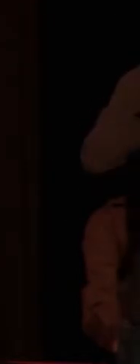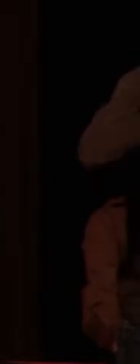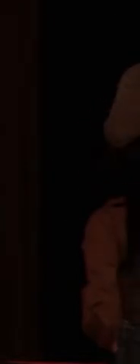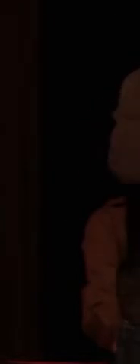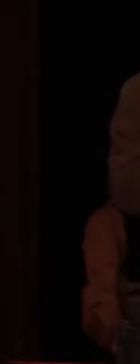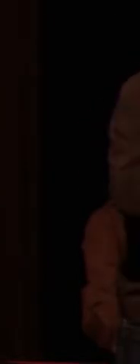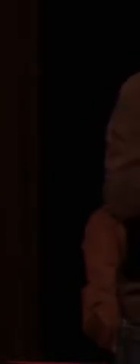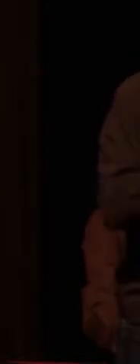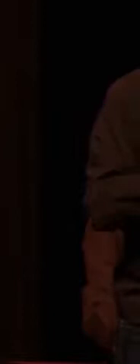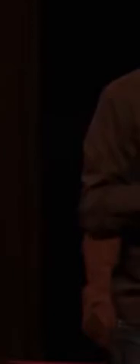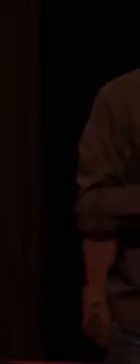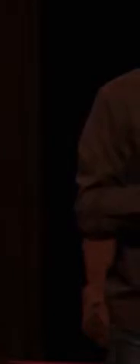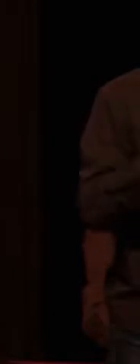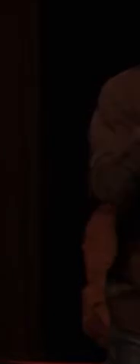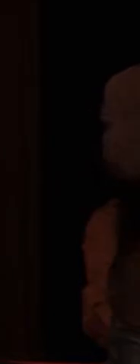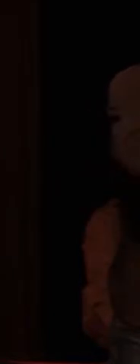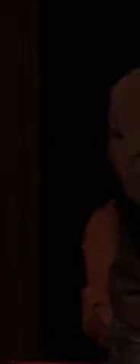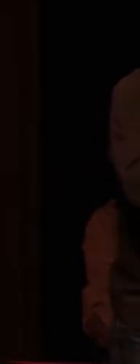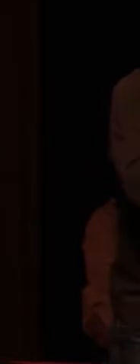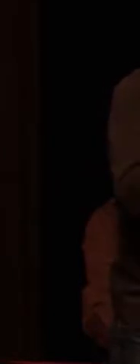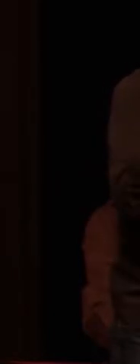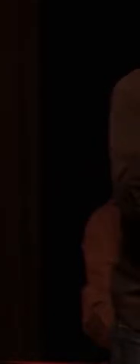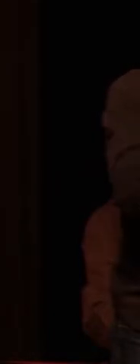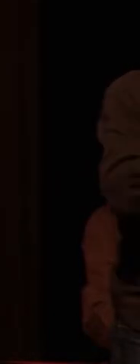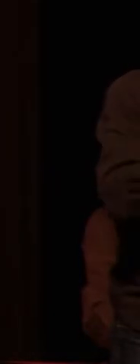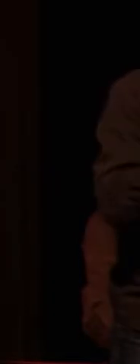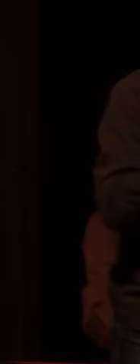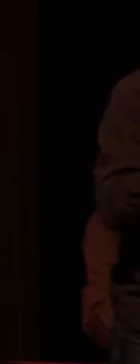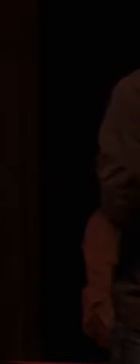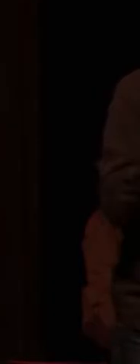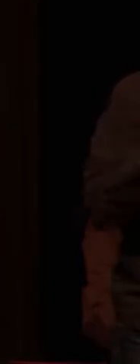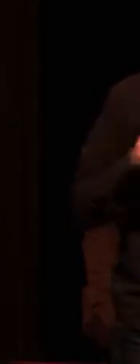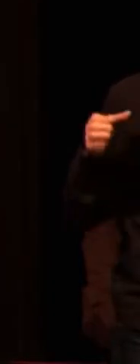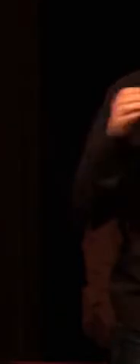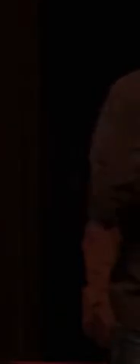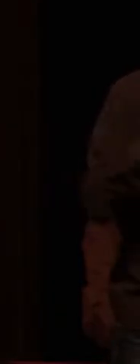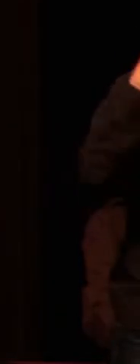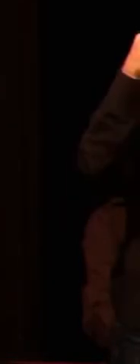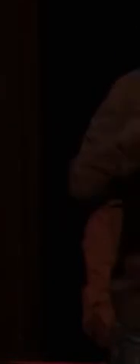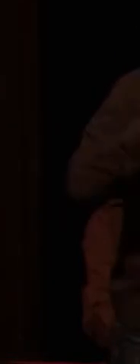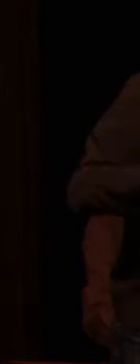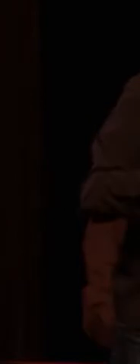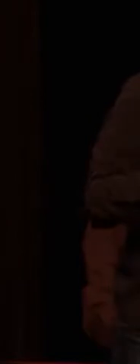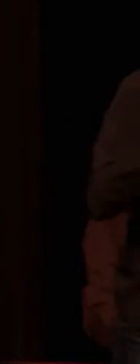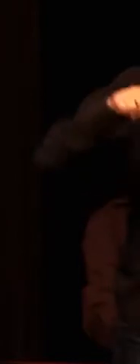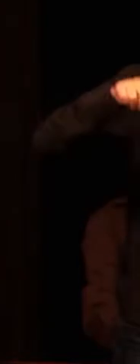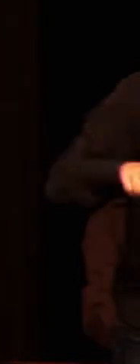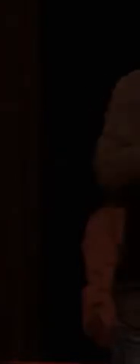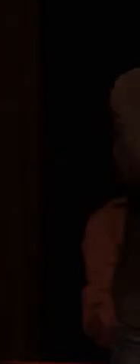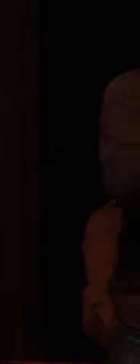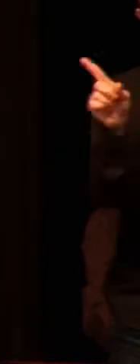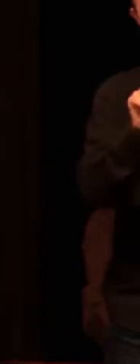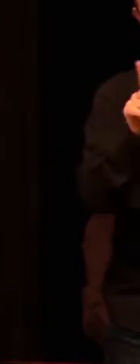Constitució. Una Constitució que no ha d'estar feta per un grup de jutges en una sala, sinó que ha